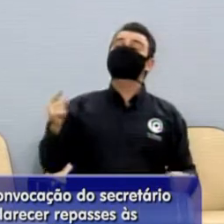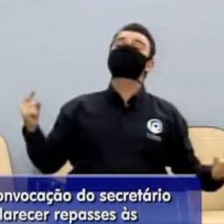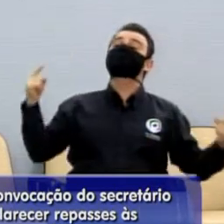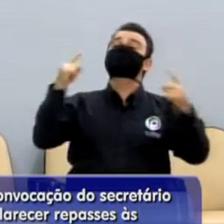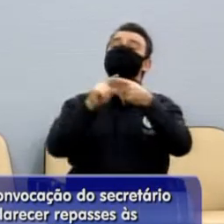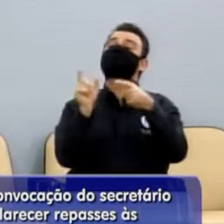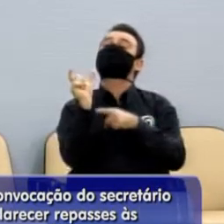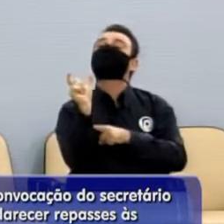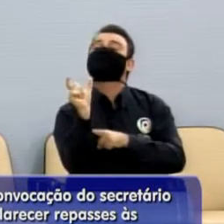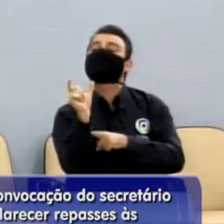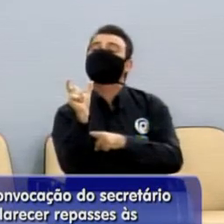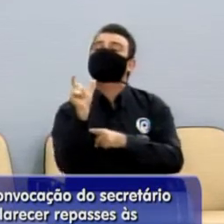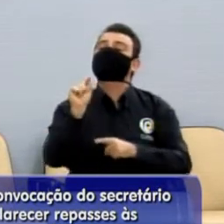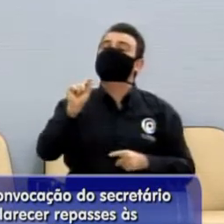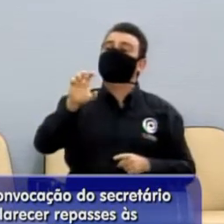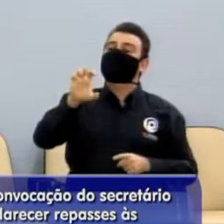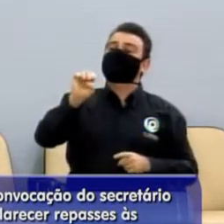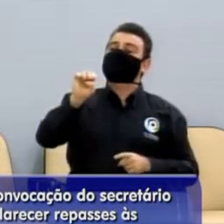administrativo e um escândalo político.